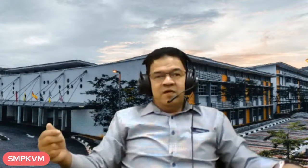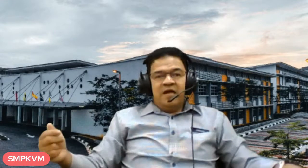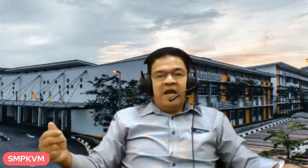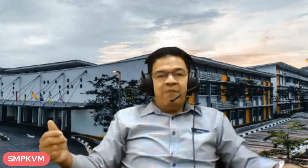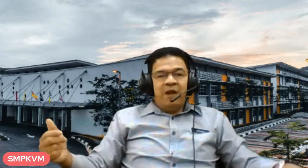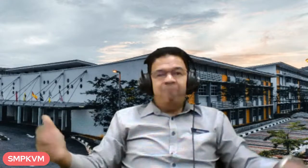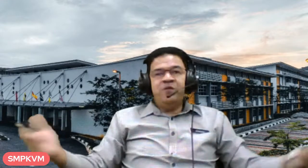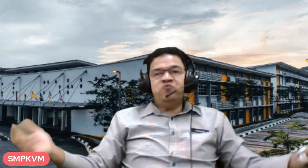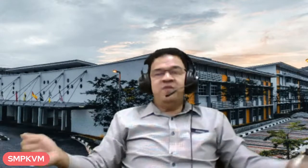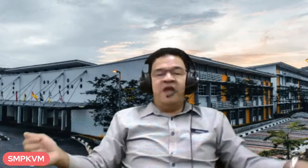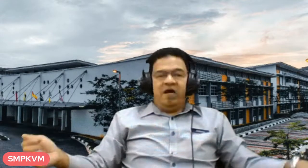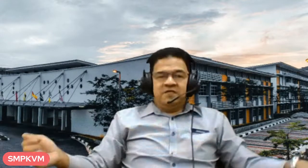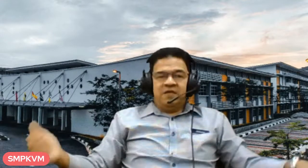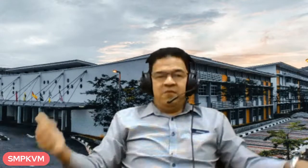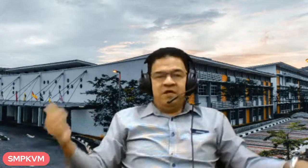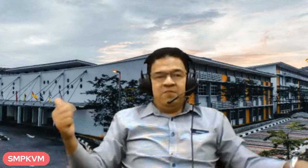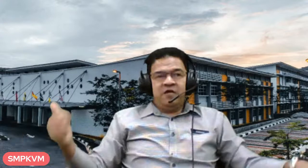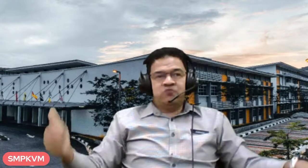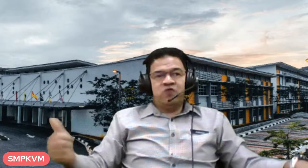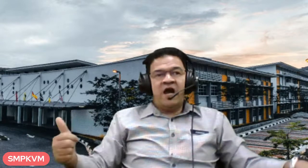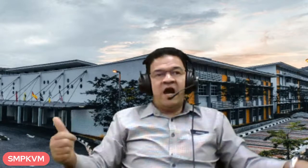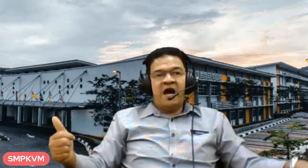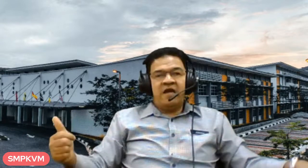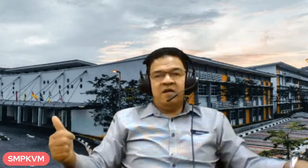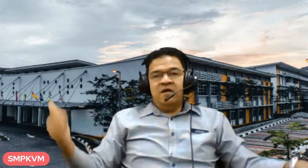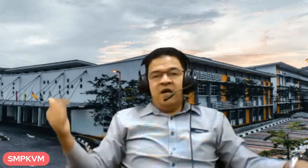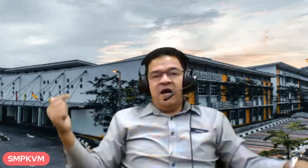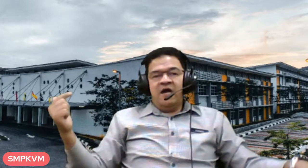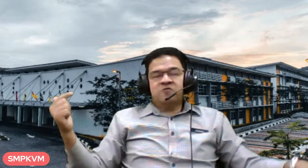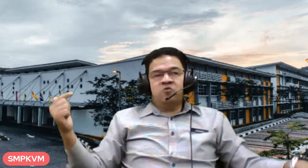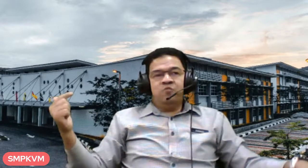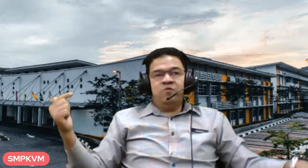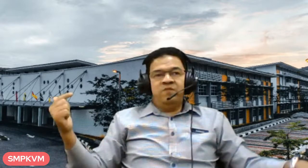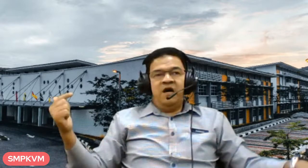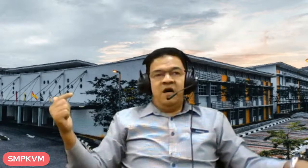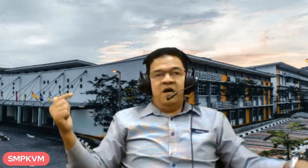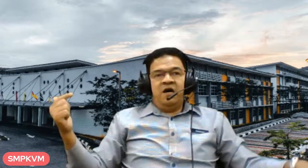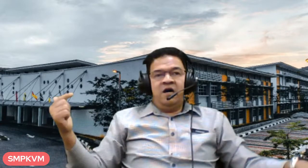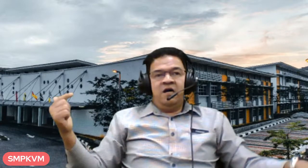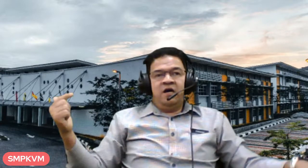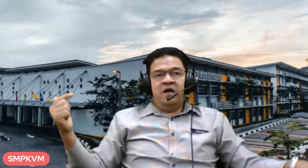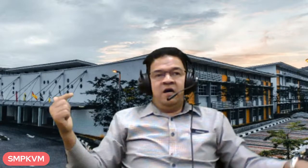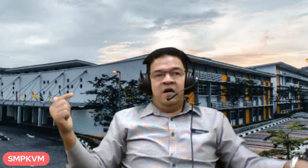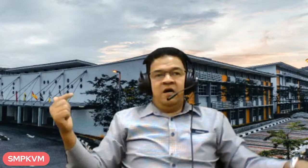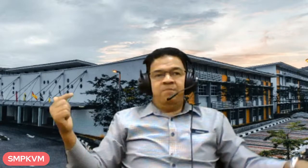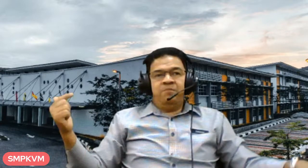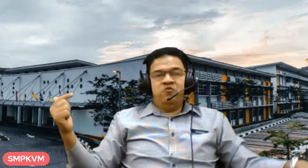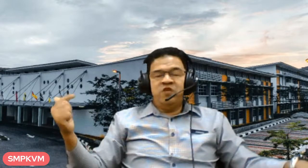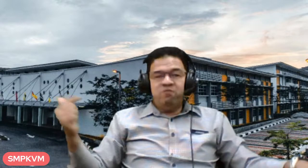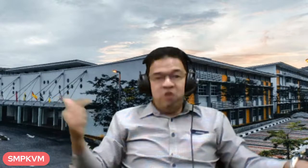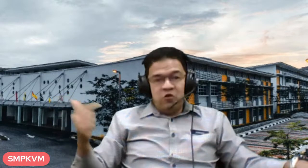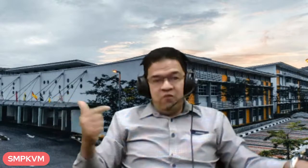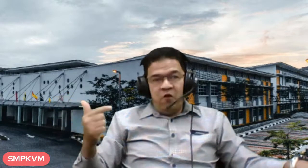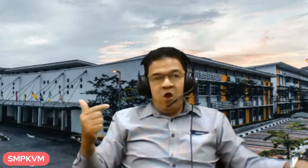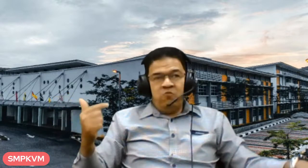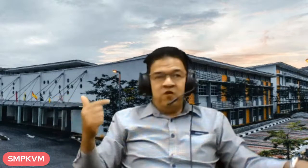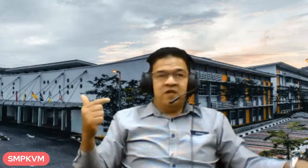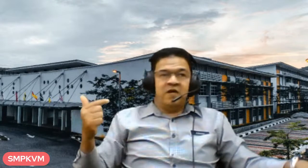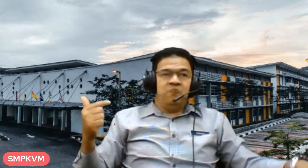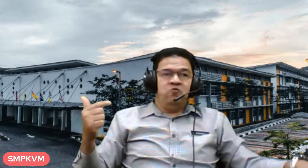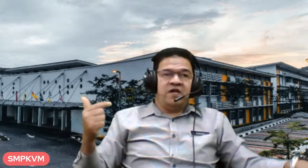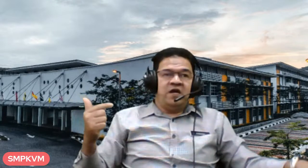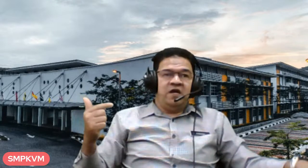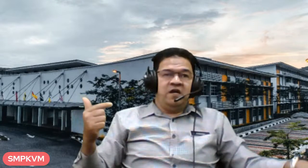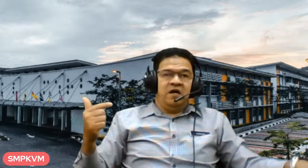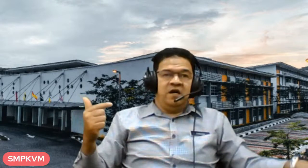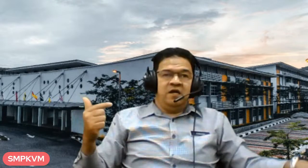dalam apa juga bidang sama dan bidang sukan ataupun bidang Abby unit uniform